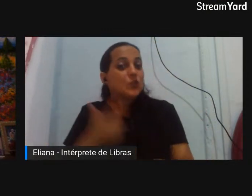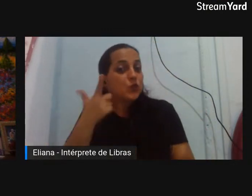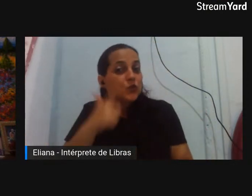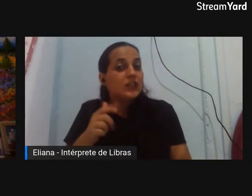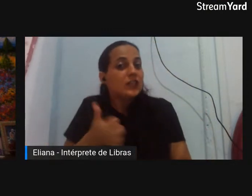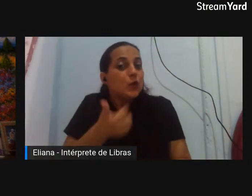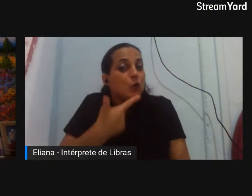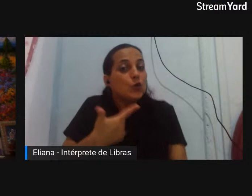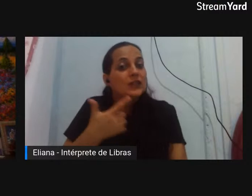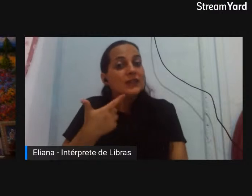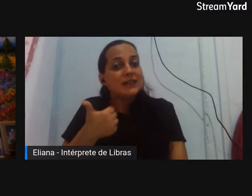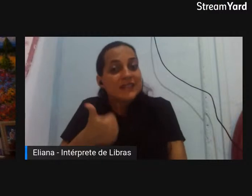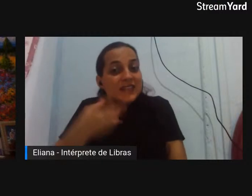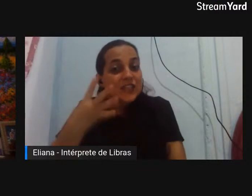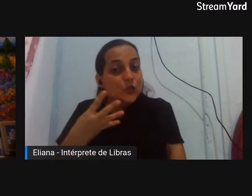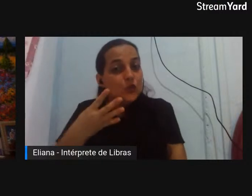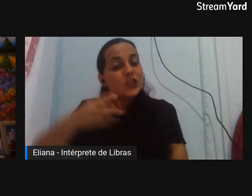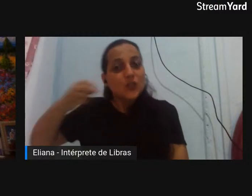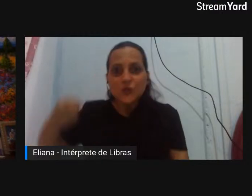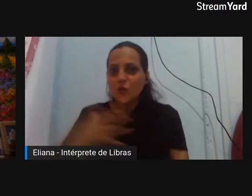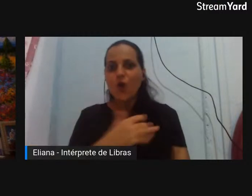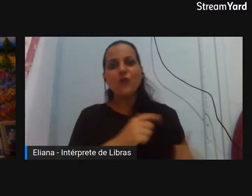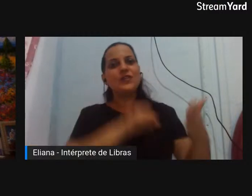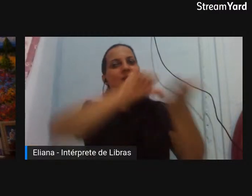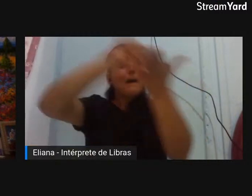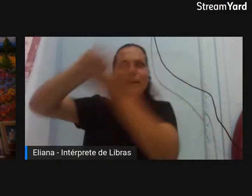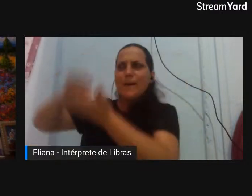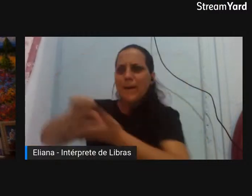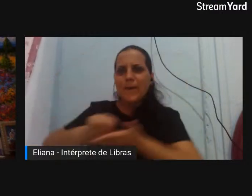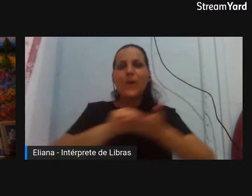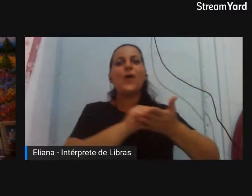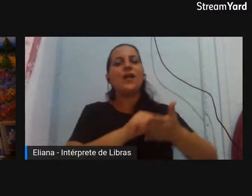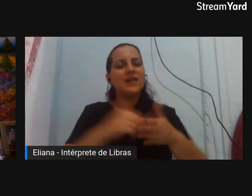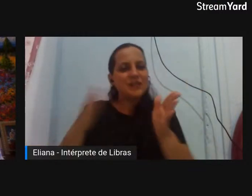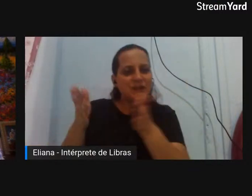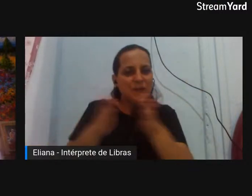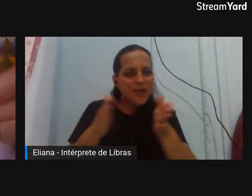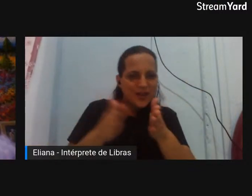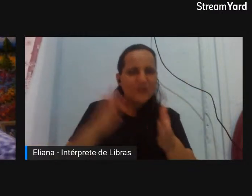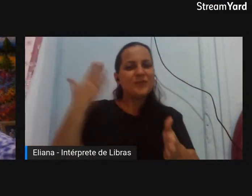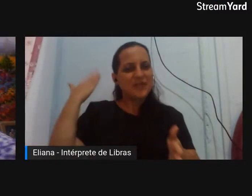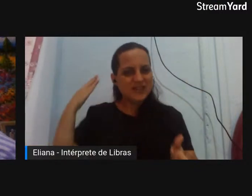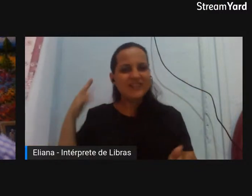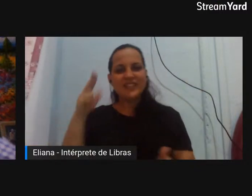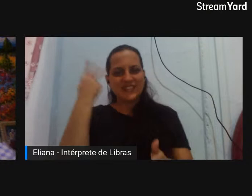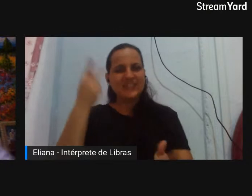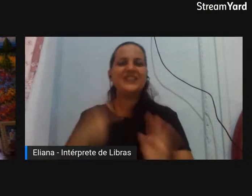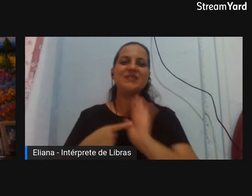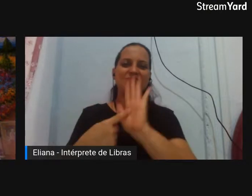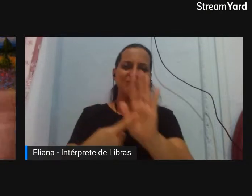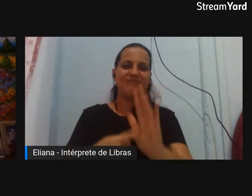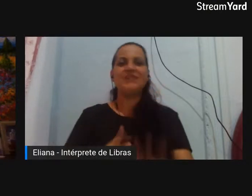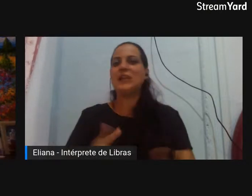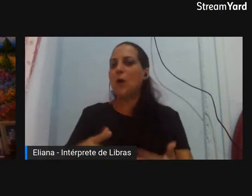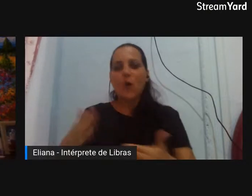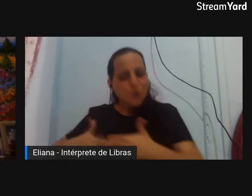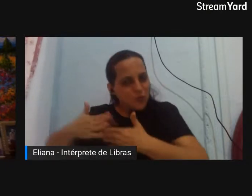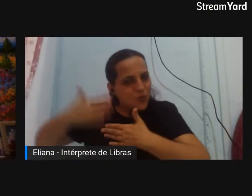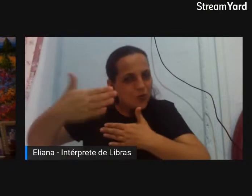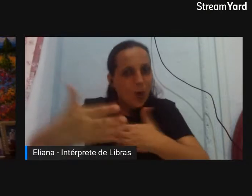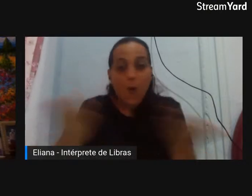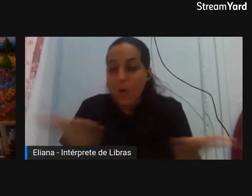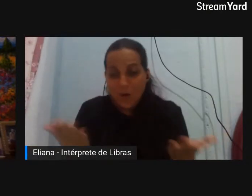214 novas unidades naquele período. Um processo de expansão que não parou mais, chegando